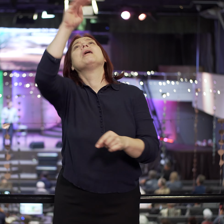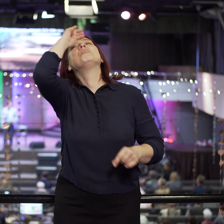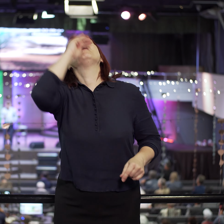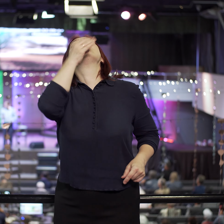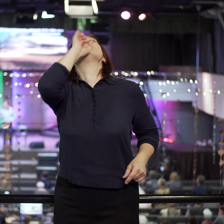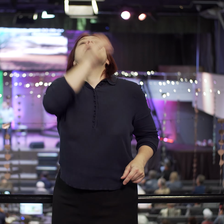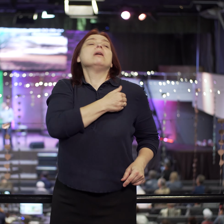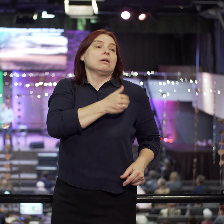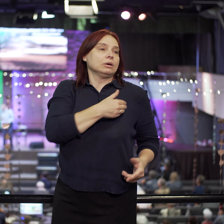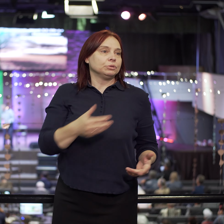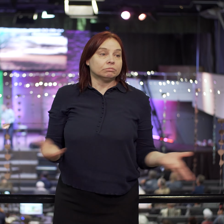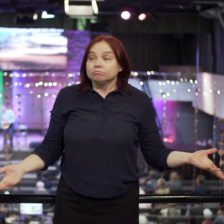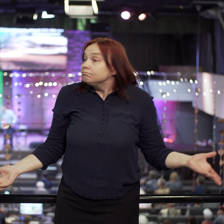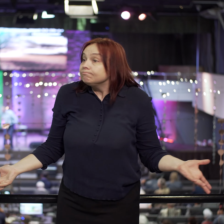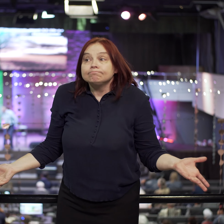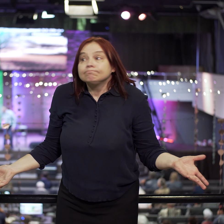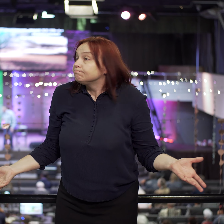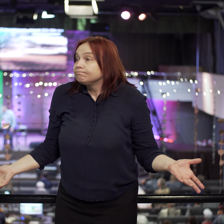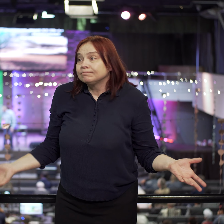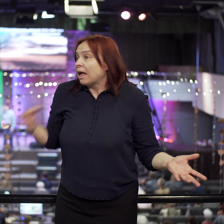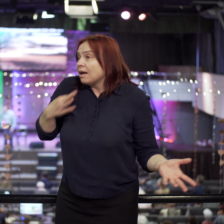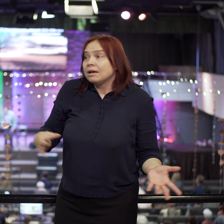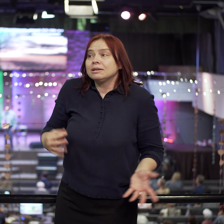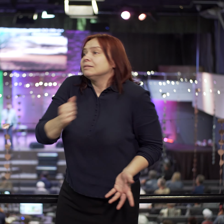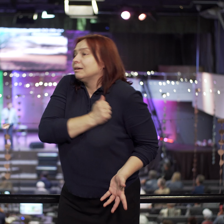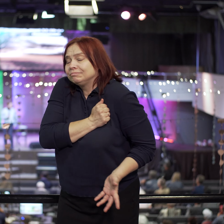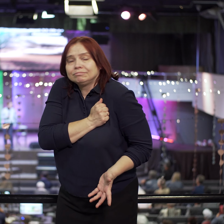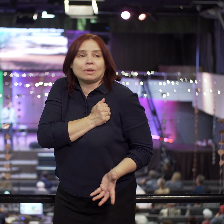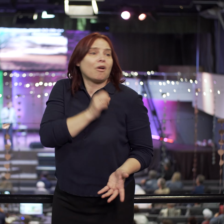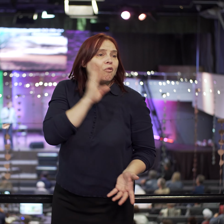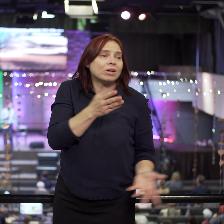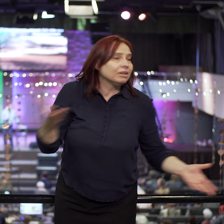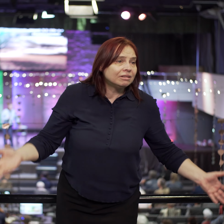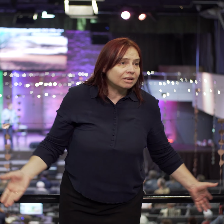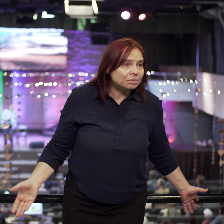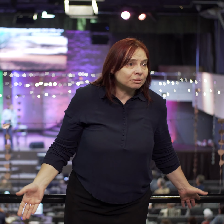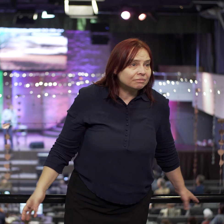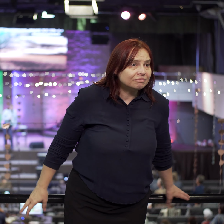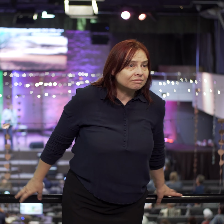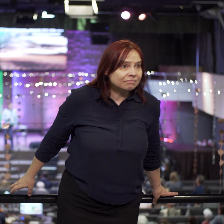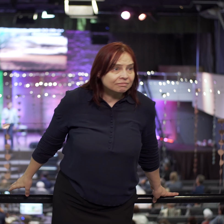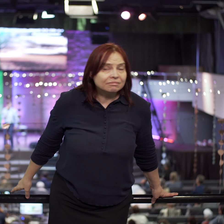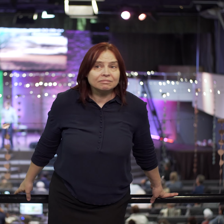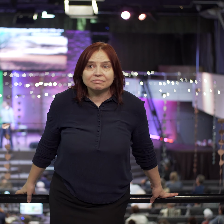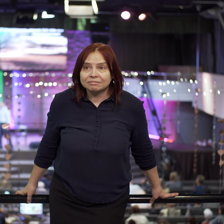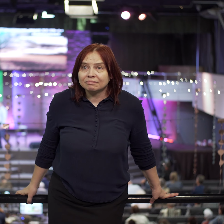пить. Папа говорит, сынок, потерпи. нет воды.